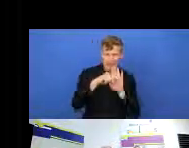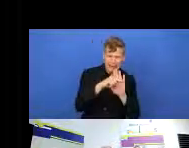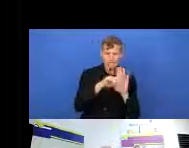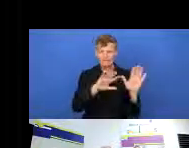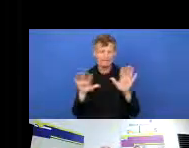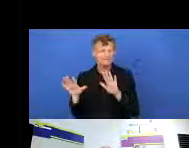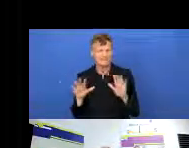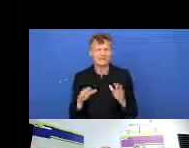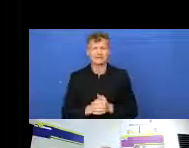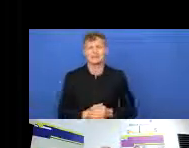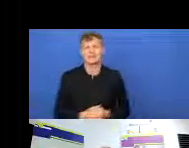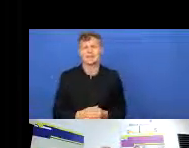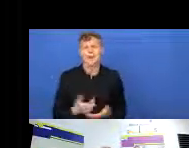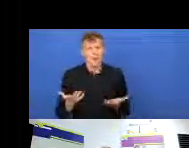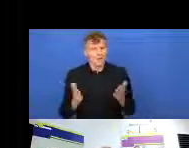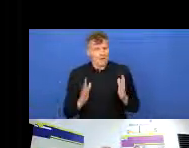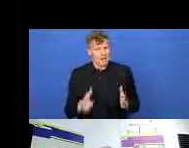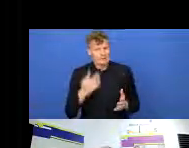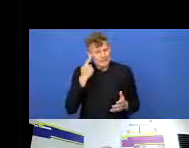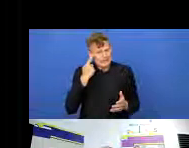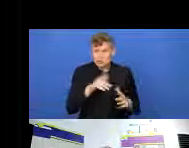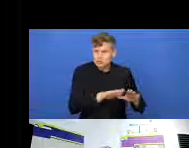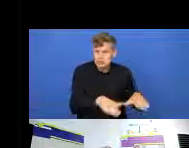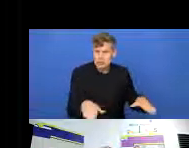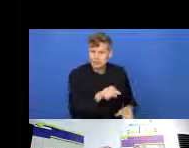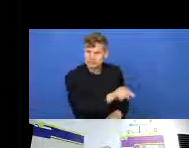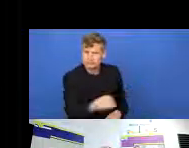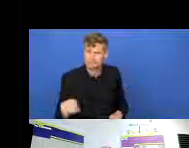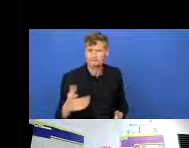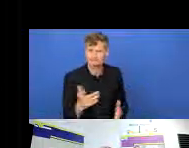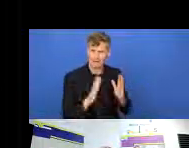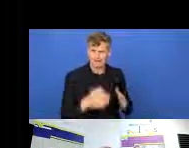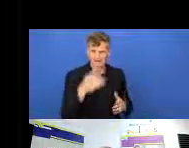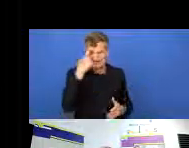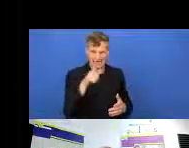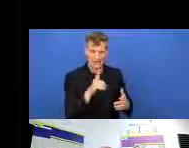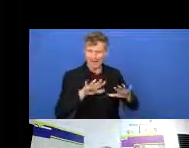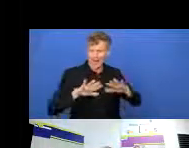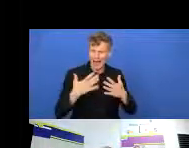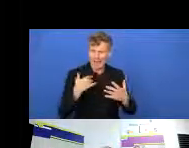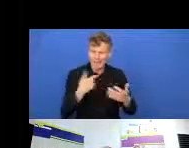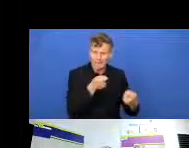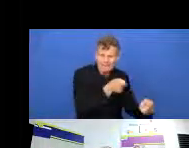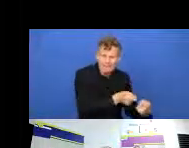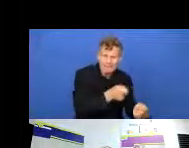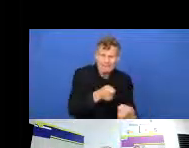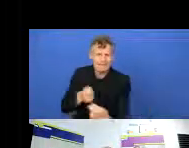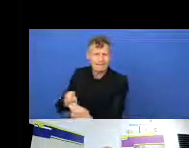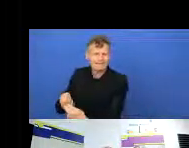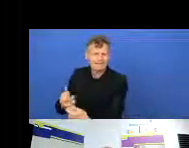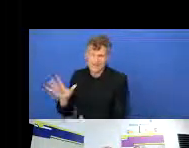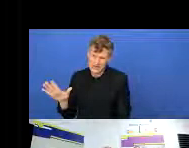individuels doit être la norme. Reconnaître la diversité des besoins de chaque enfant, c'est aussi reconnaître